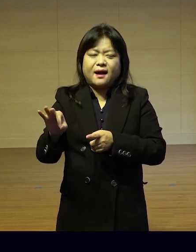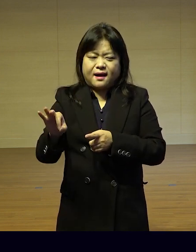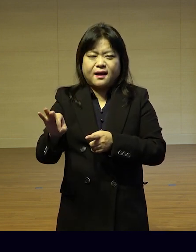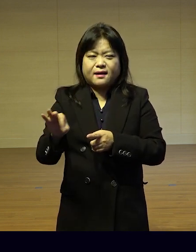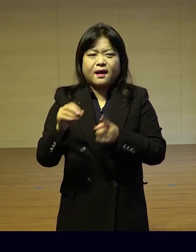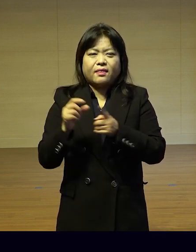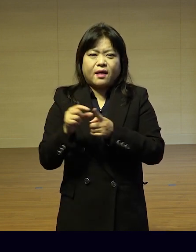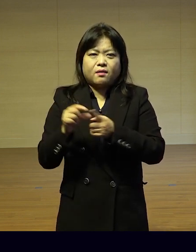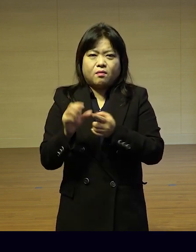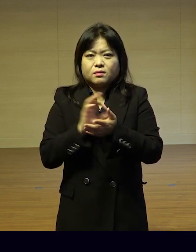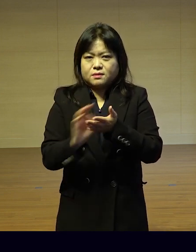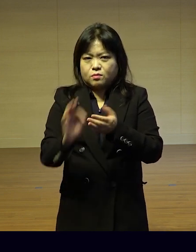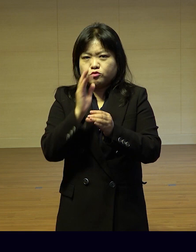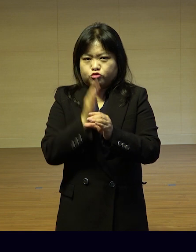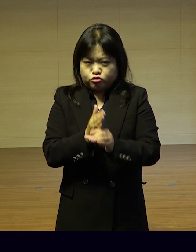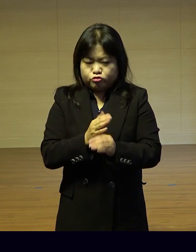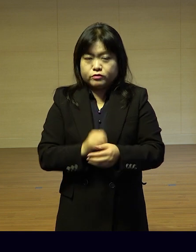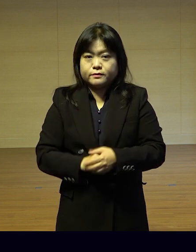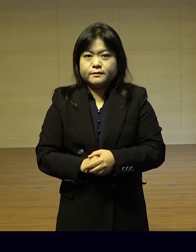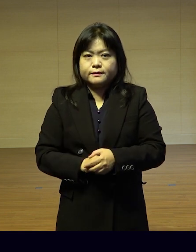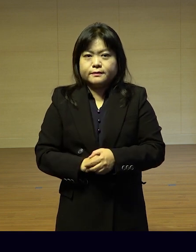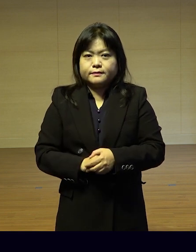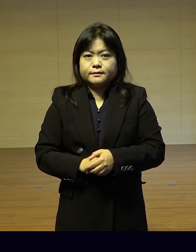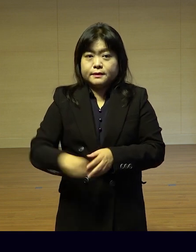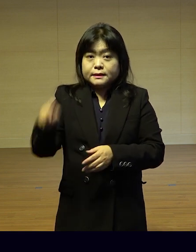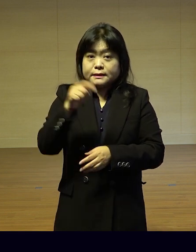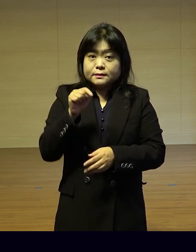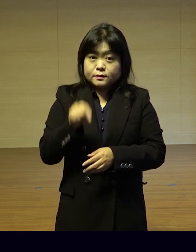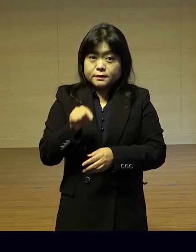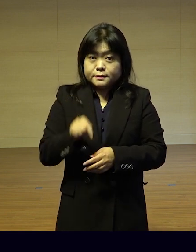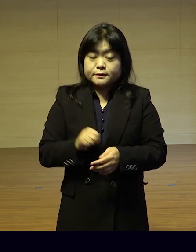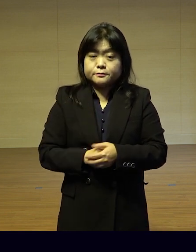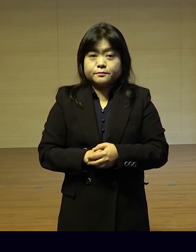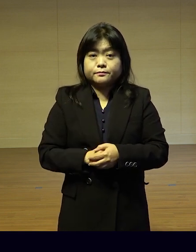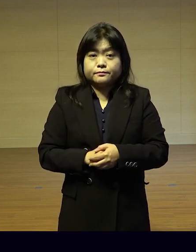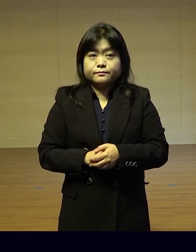것으로 알고 있습니다. 이것은 우리